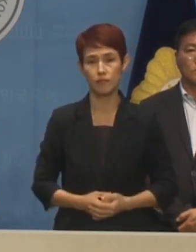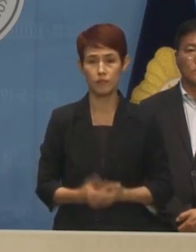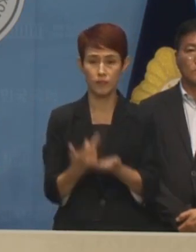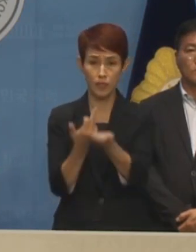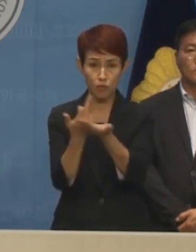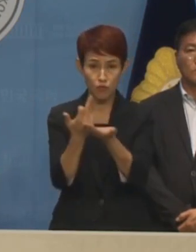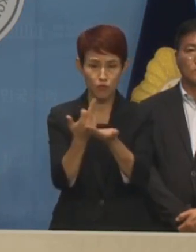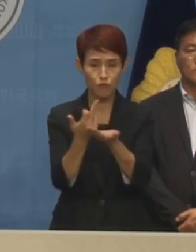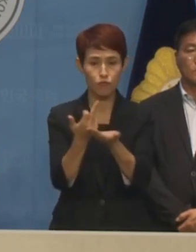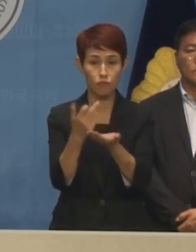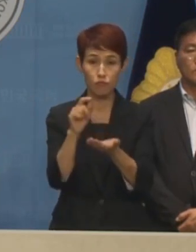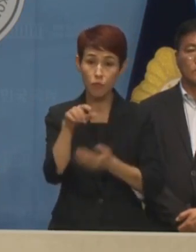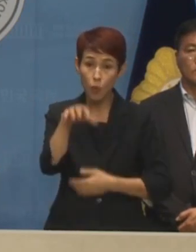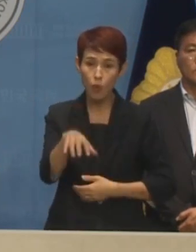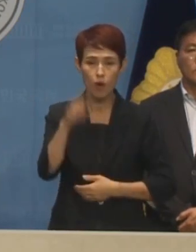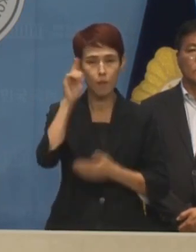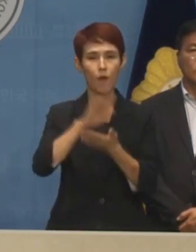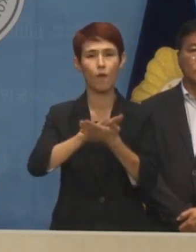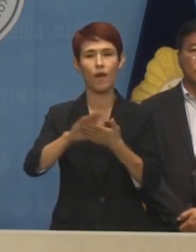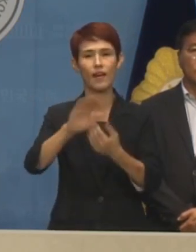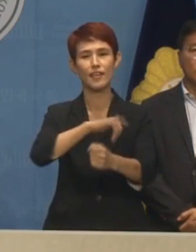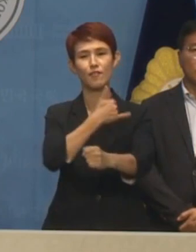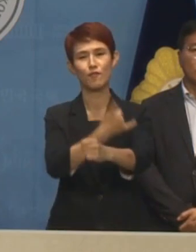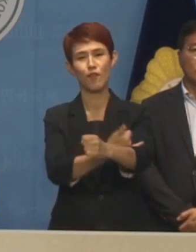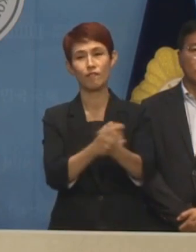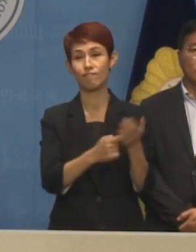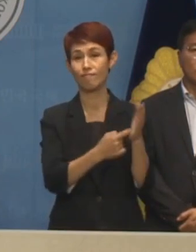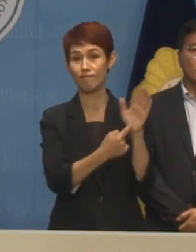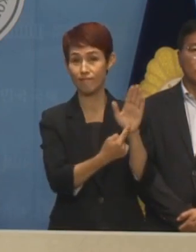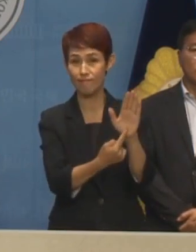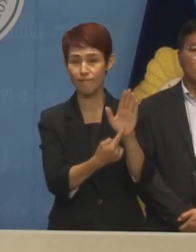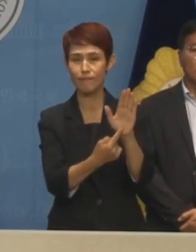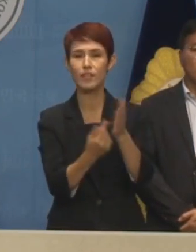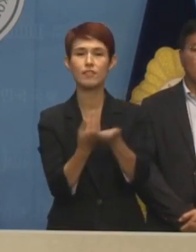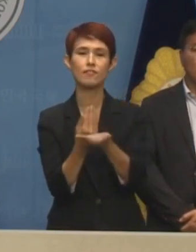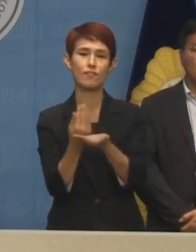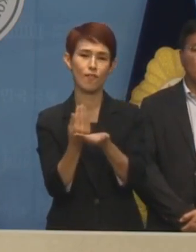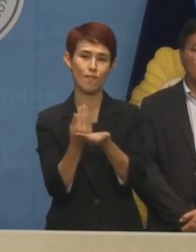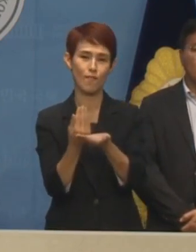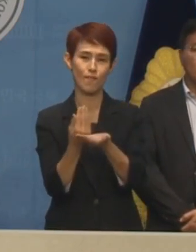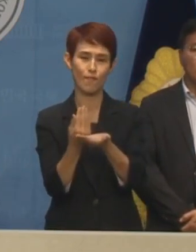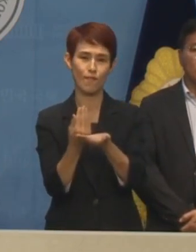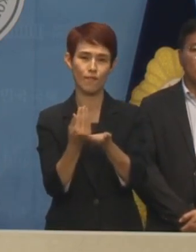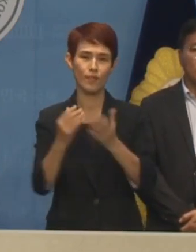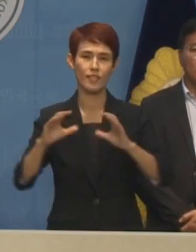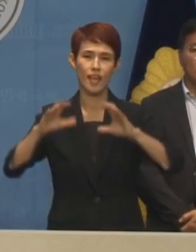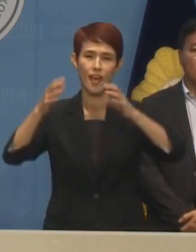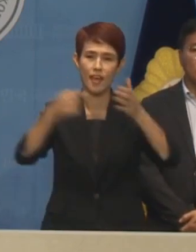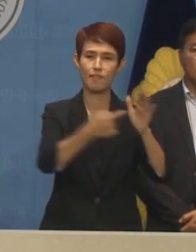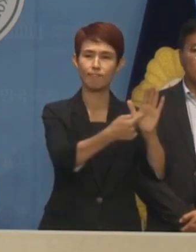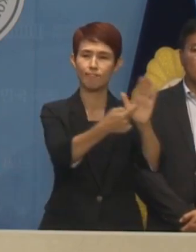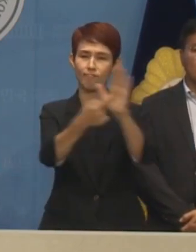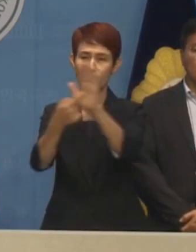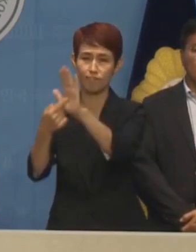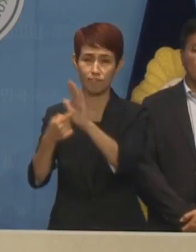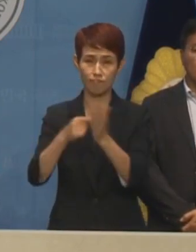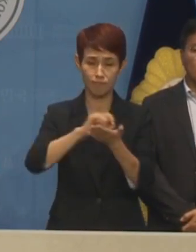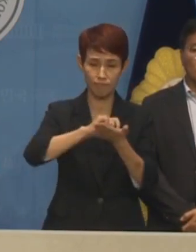제주를 평화와 인권을 상징하는 세계 평화의 섬으로 세계에 널리 알리고 기록하는